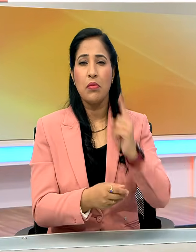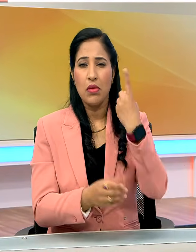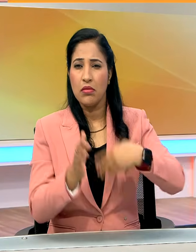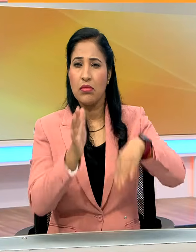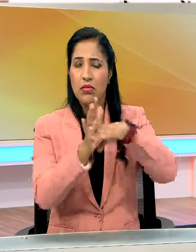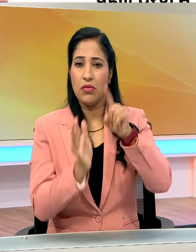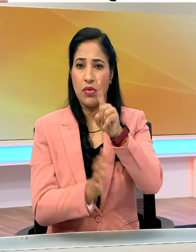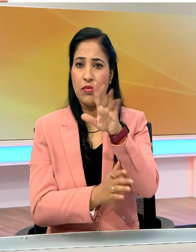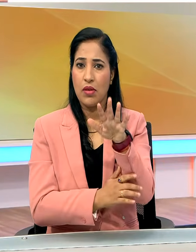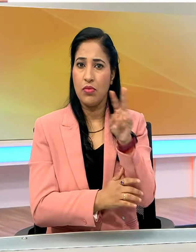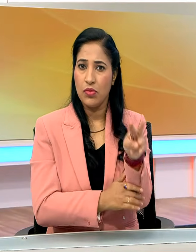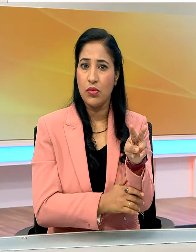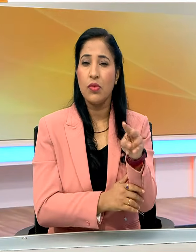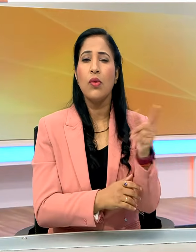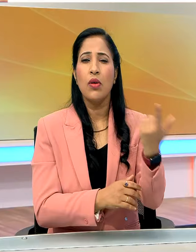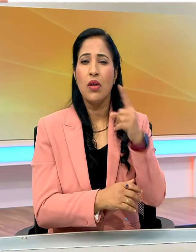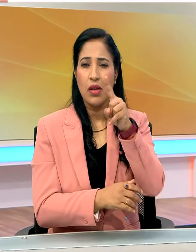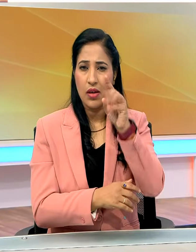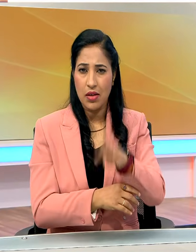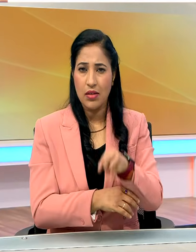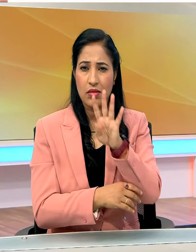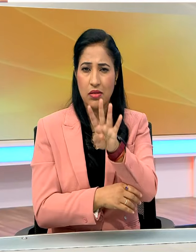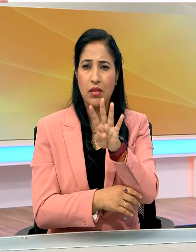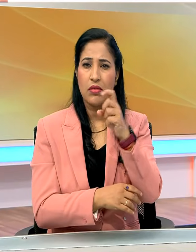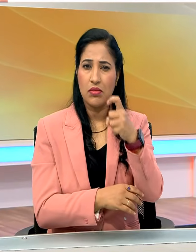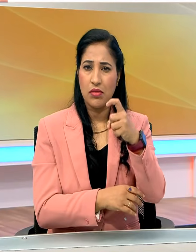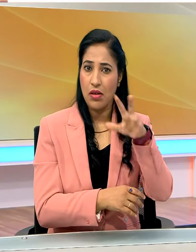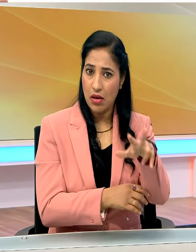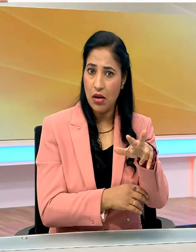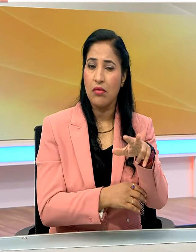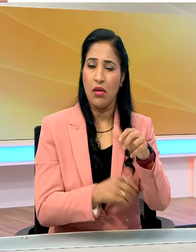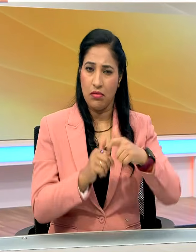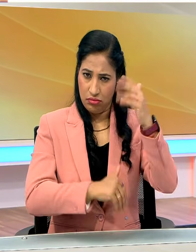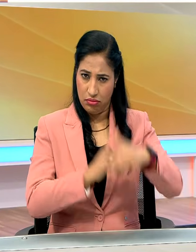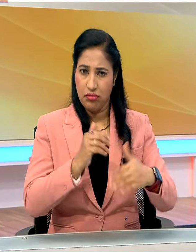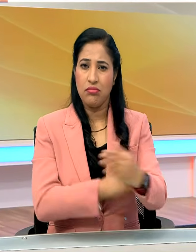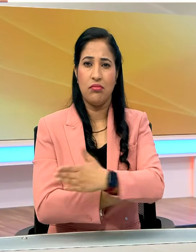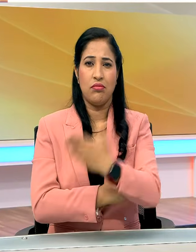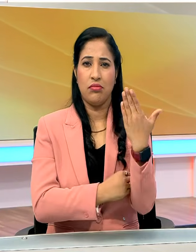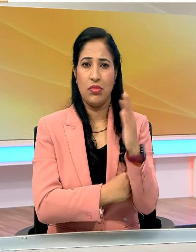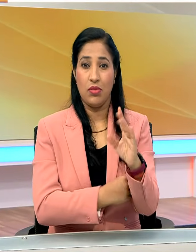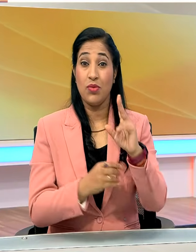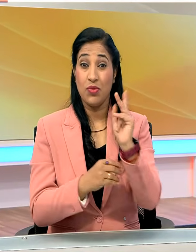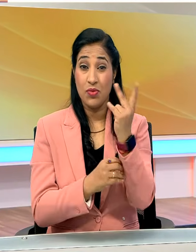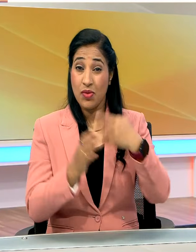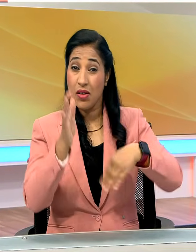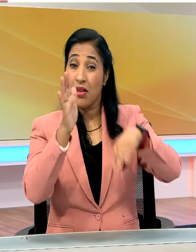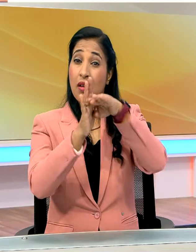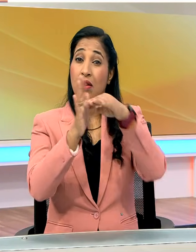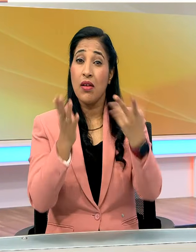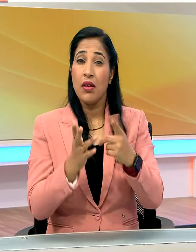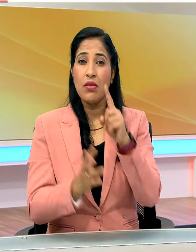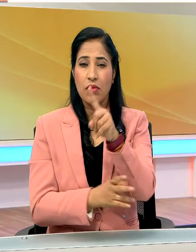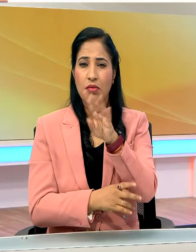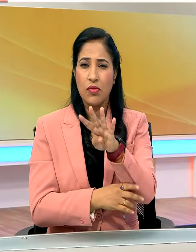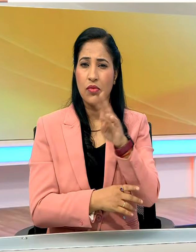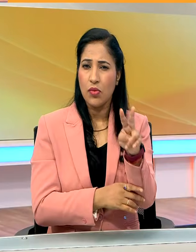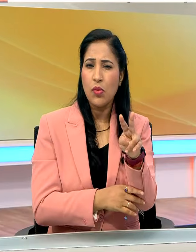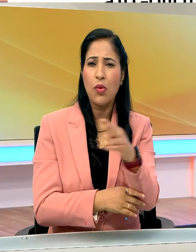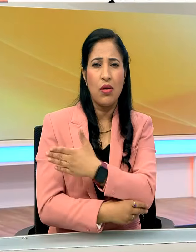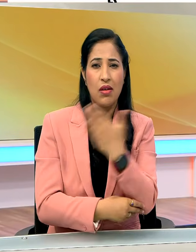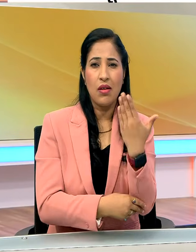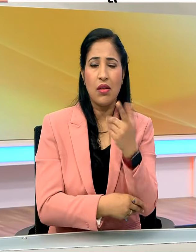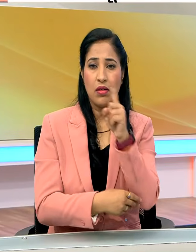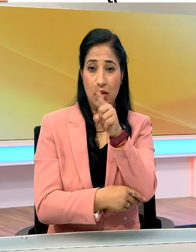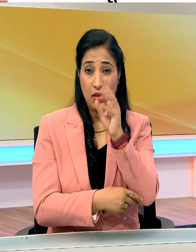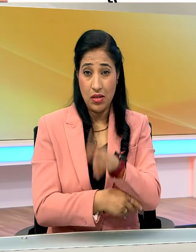पर 1478 उम्मीदवार चुनाव लड़ेंगे, जबकि दूसरे चरण में 142 सीटों पर 1448